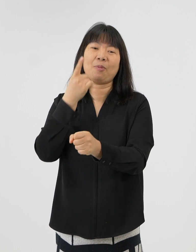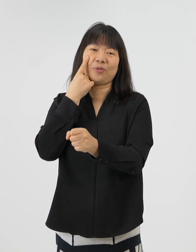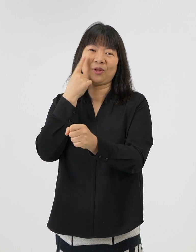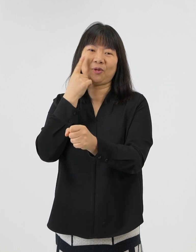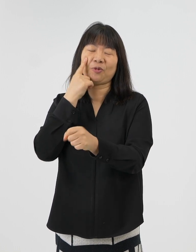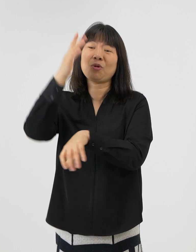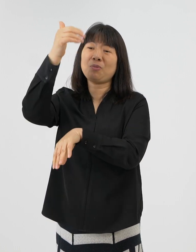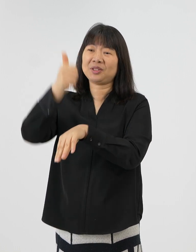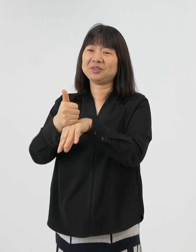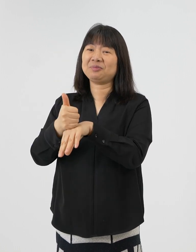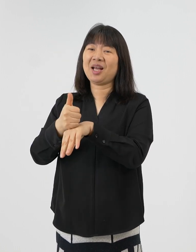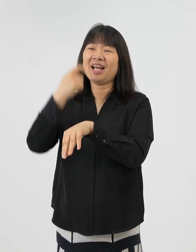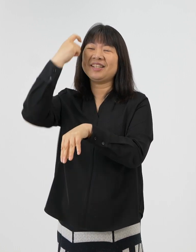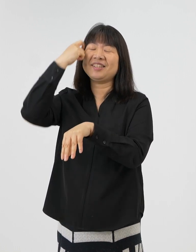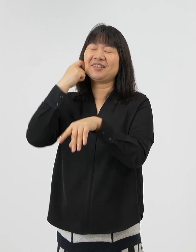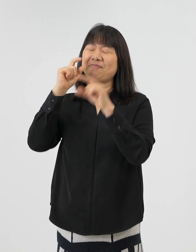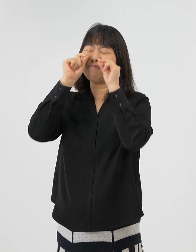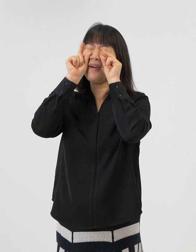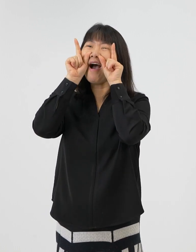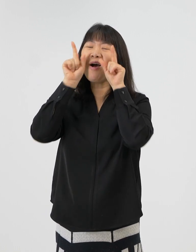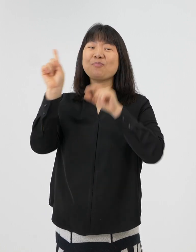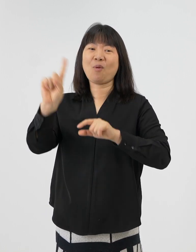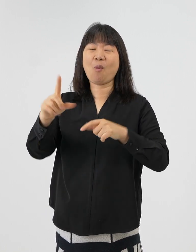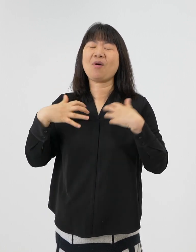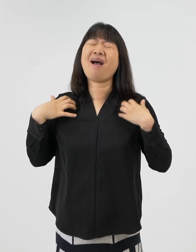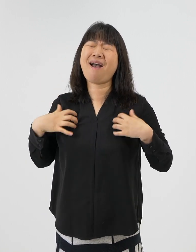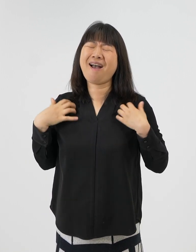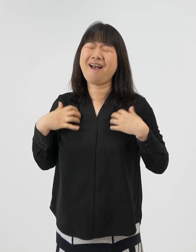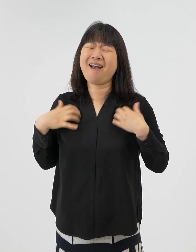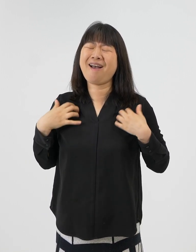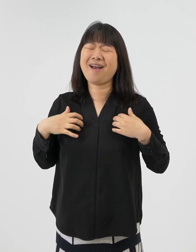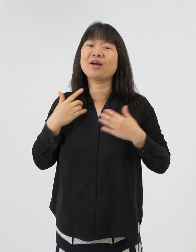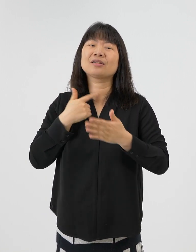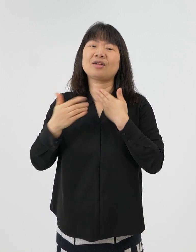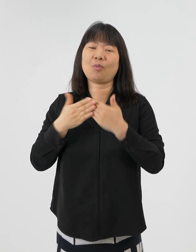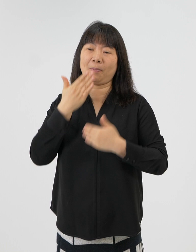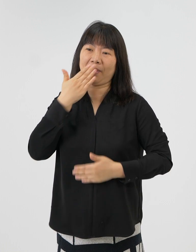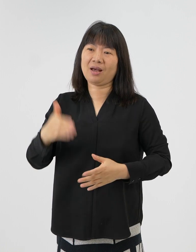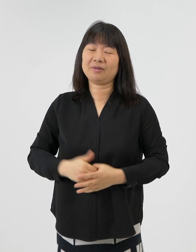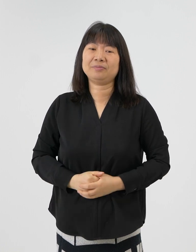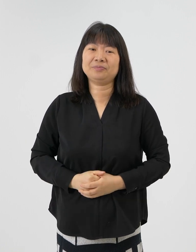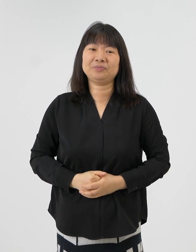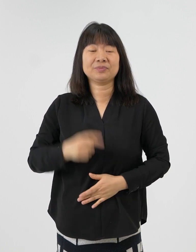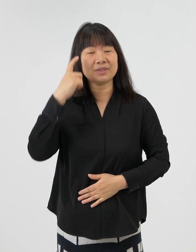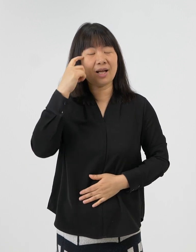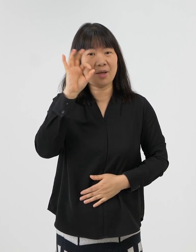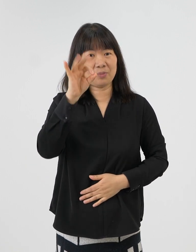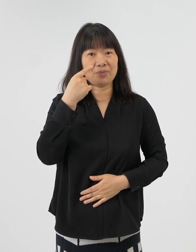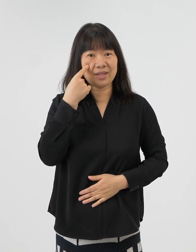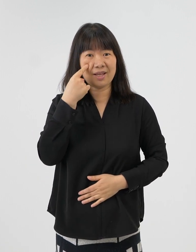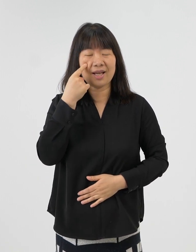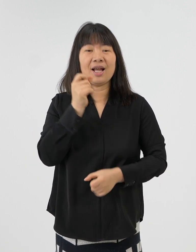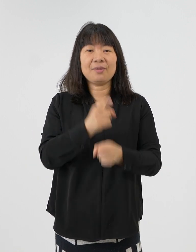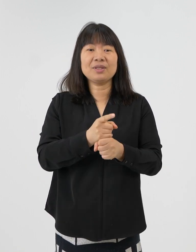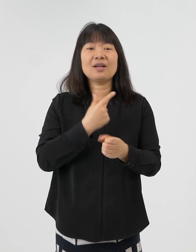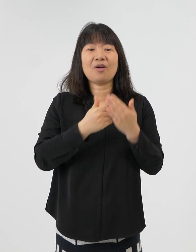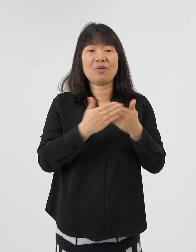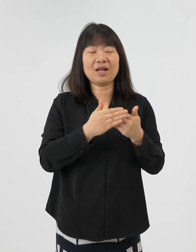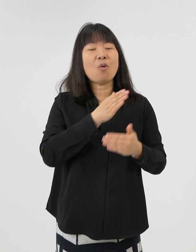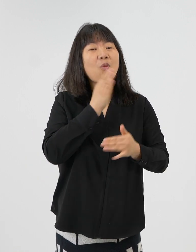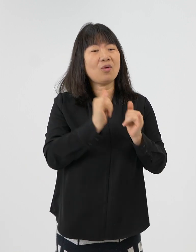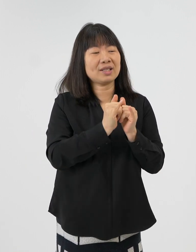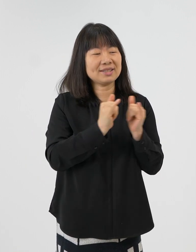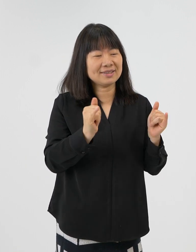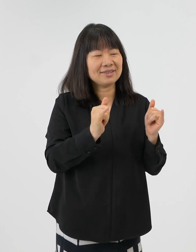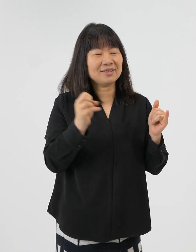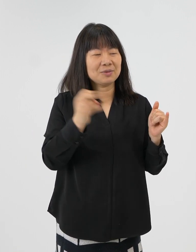즐거움이에요. 우리 한번 생각을 해보십시다. 이미 그 경험이 있는 또 어르신들이나